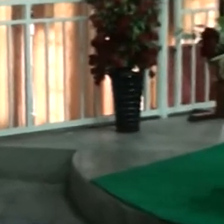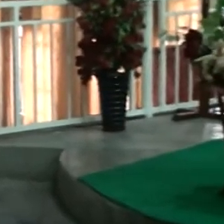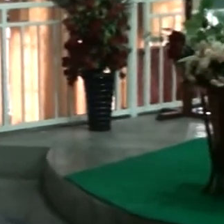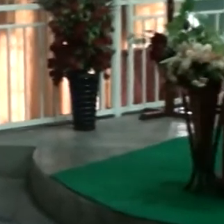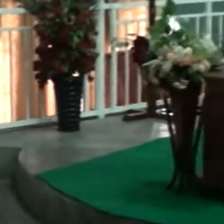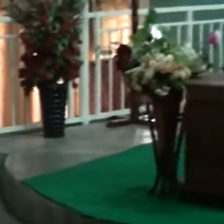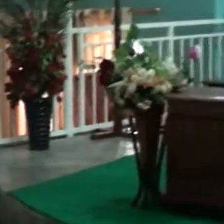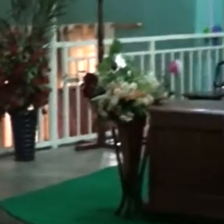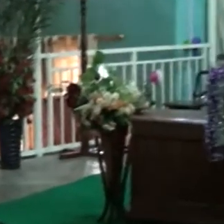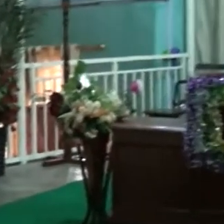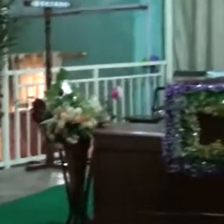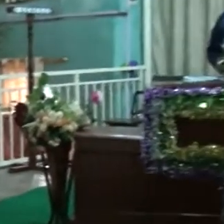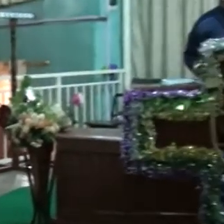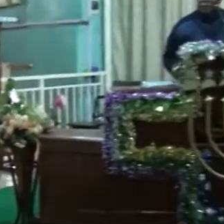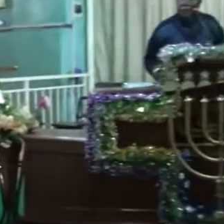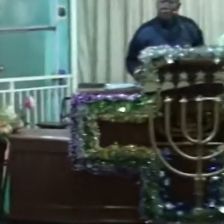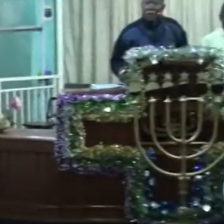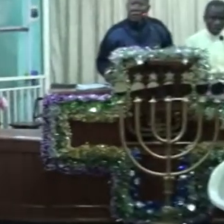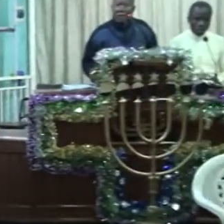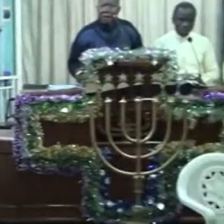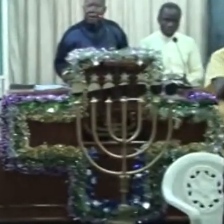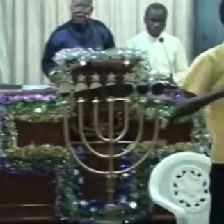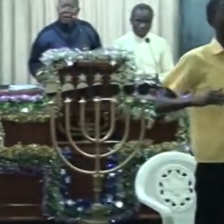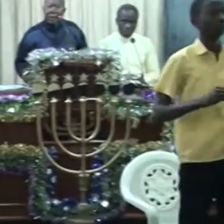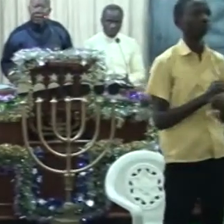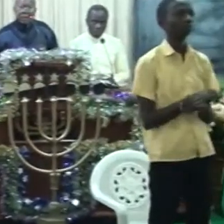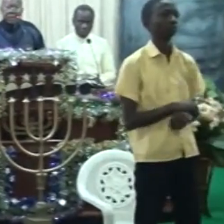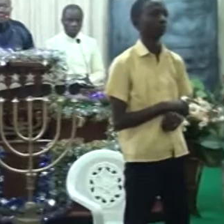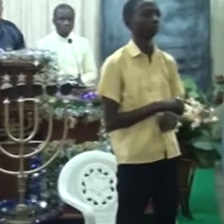nyumba nyumba ya. Mais Dieu nous appelle pour que nous puissions être sa maison.